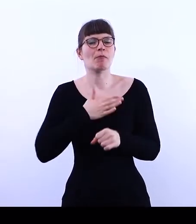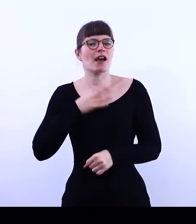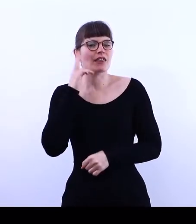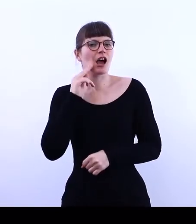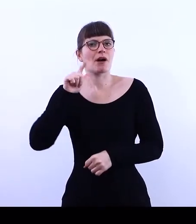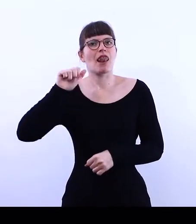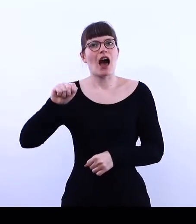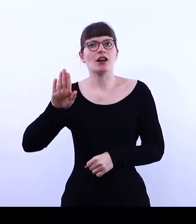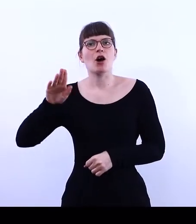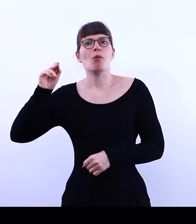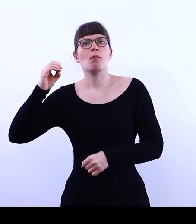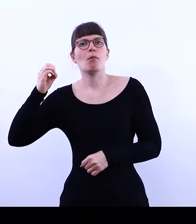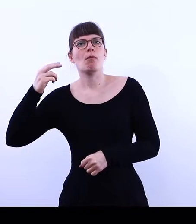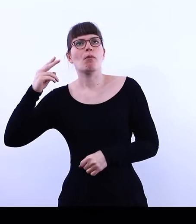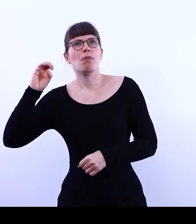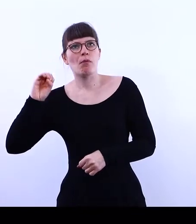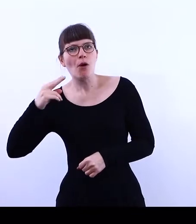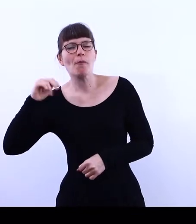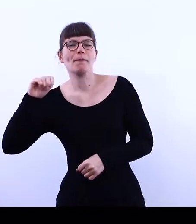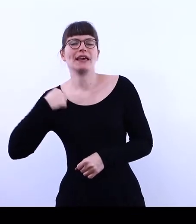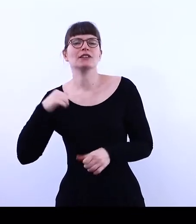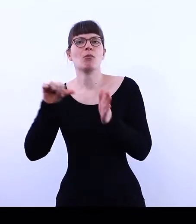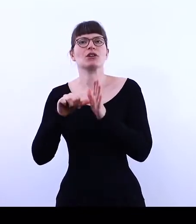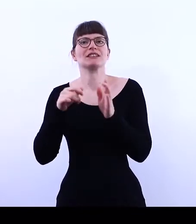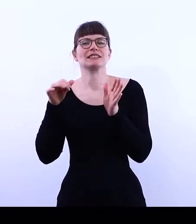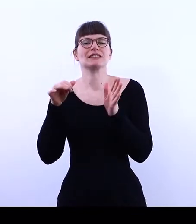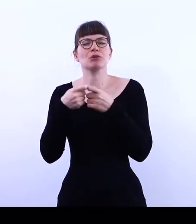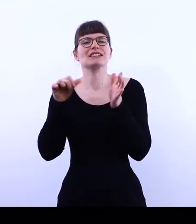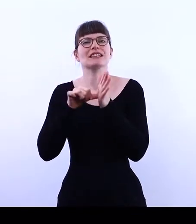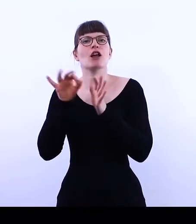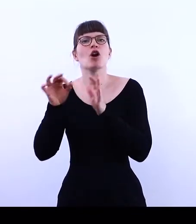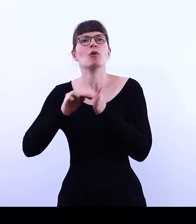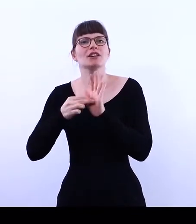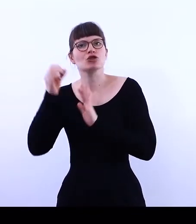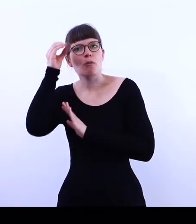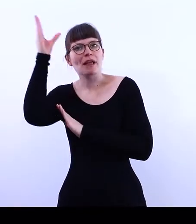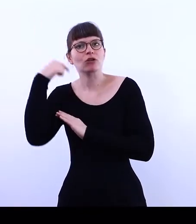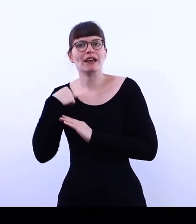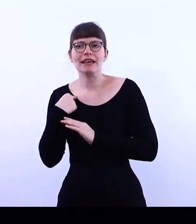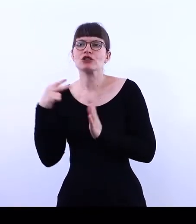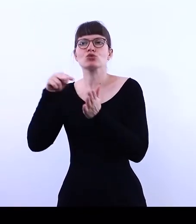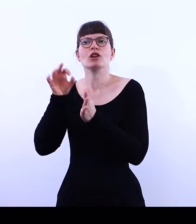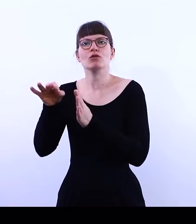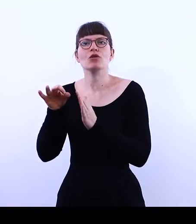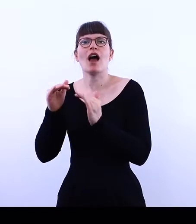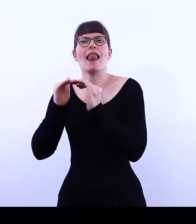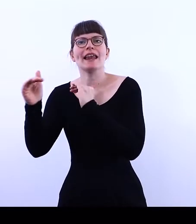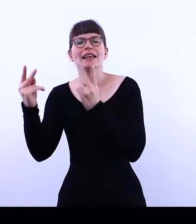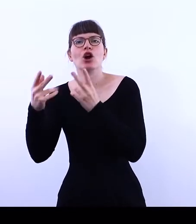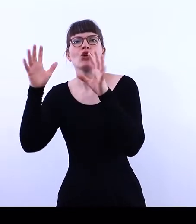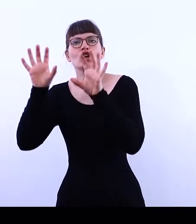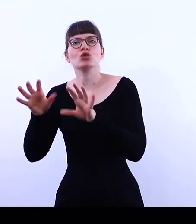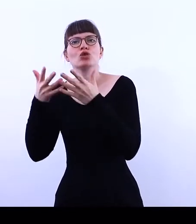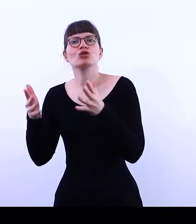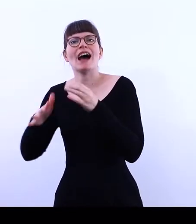bin von der Bundeszentrale für politische Bildung und dort zuständig für politische Bildung in ländlichen und strukturschwachen Regionen. Wie von Theresa Siegert